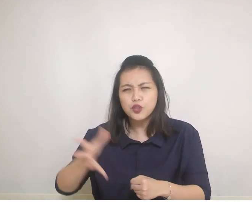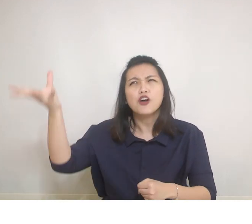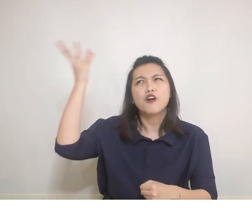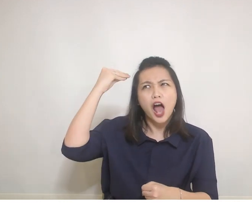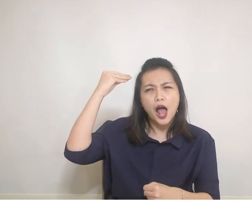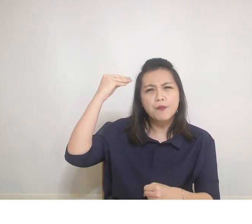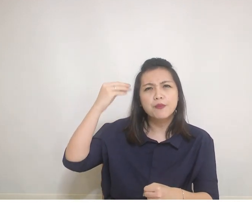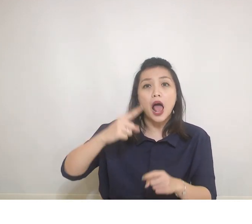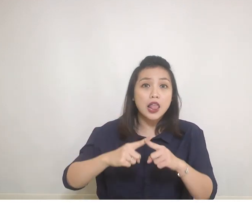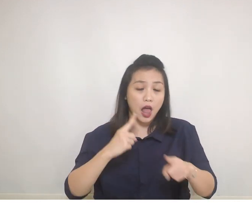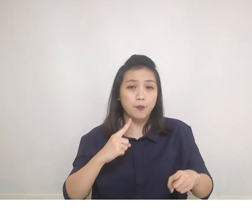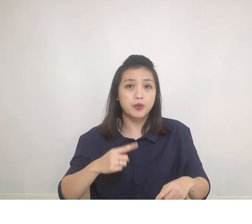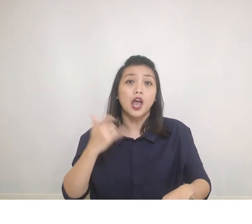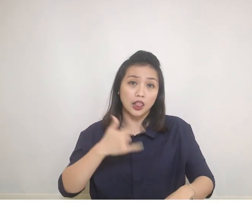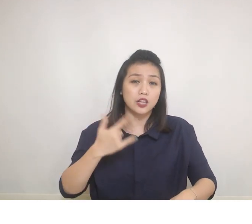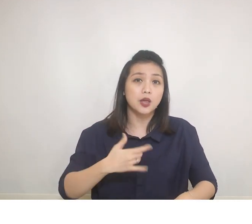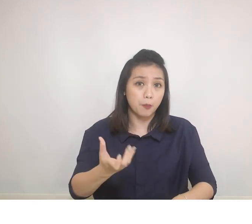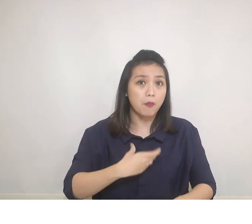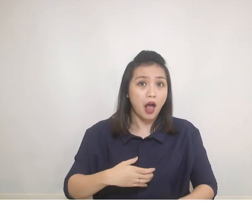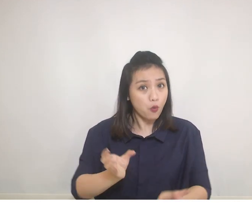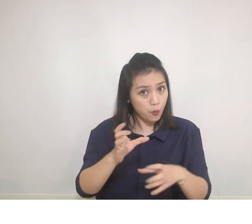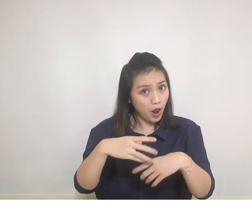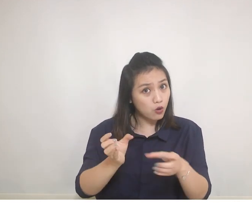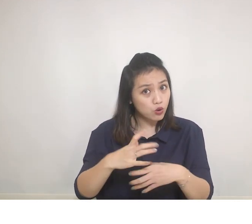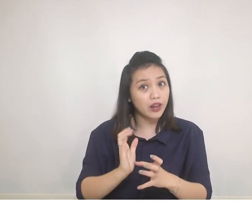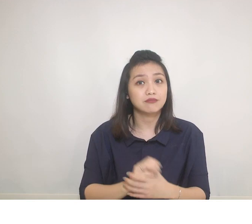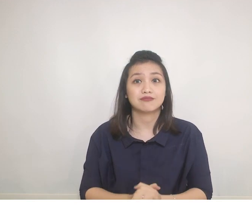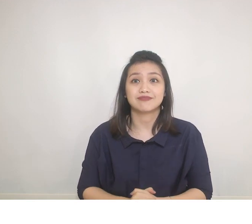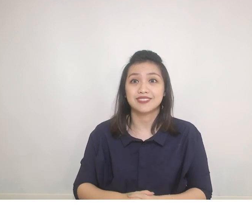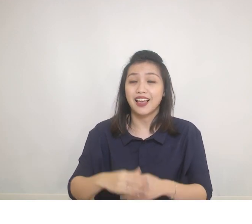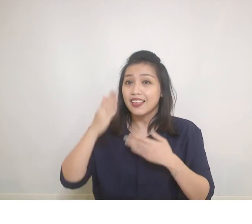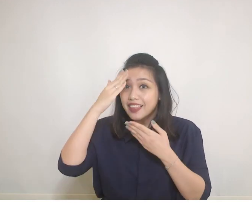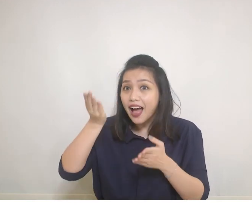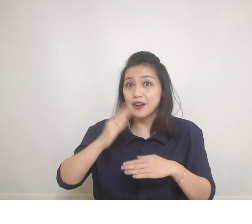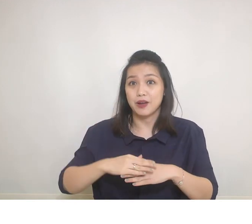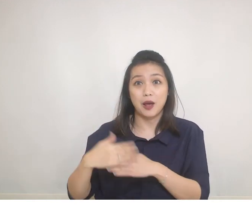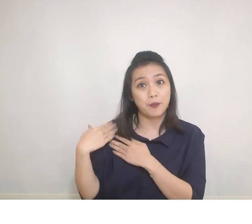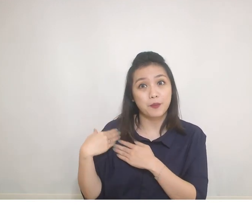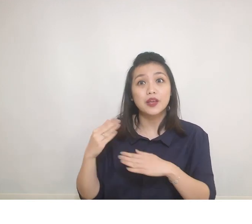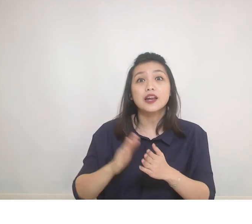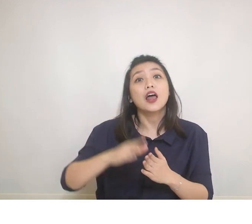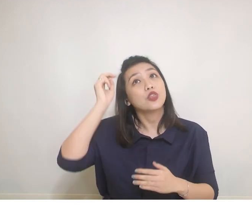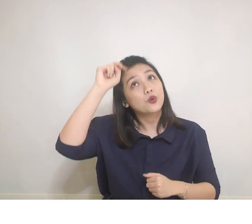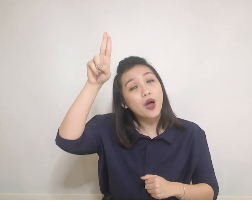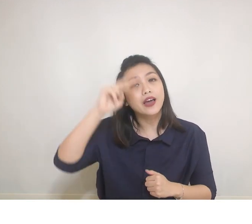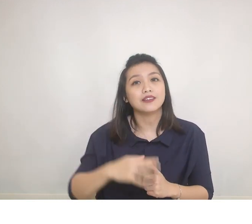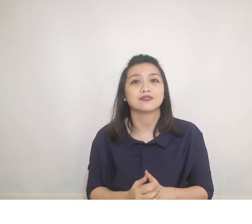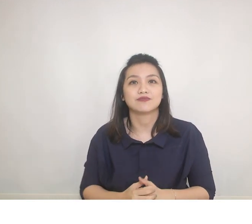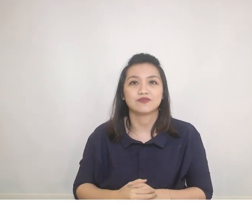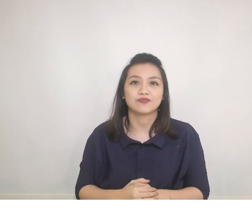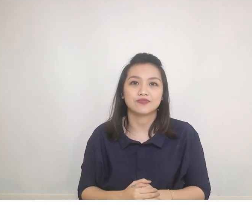Dan tidak ada hubungan lebih kayak mengarah ke visi, terus ke pembapaan, bapak dan anak, seperti itu enggak ada.